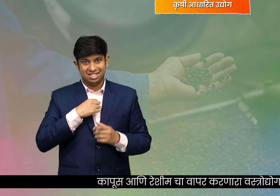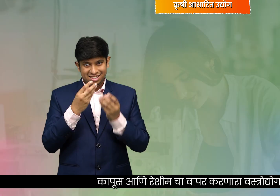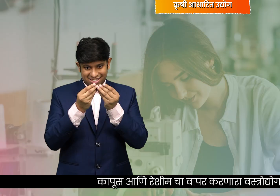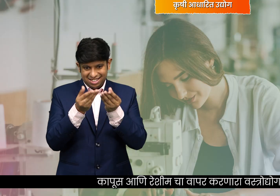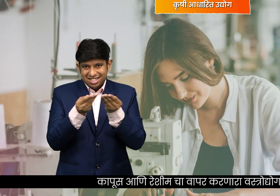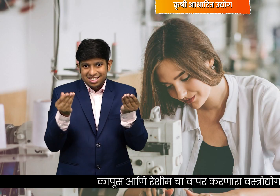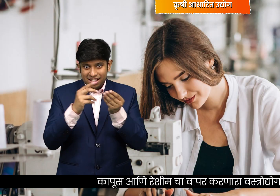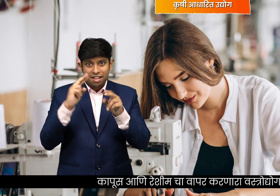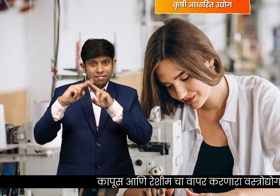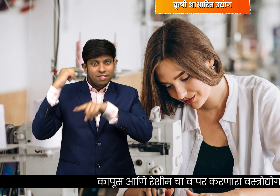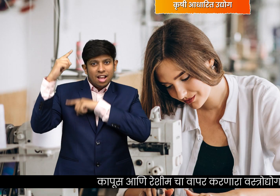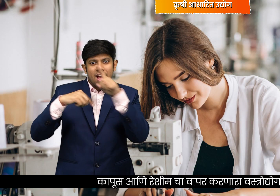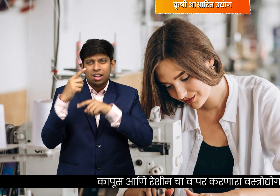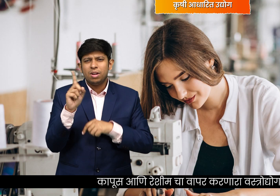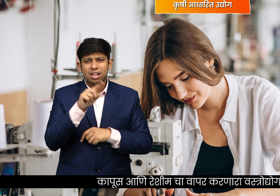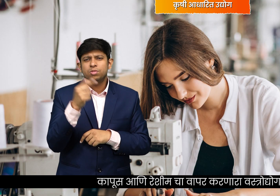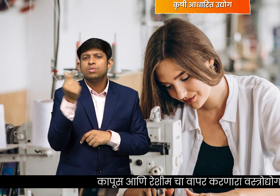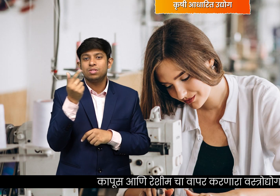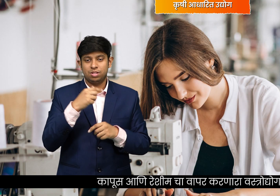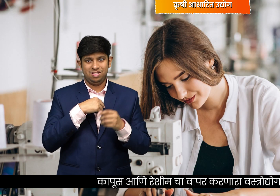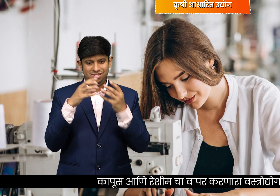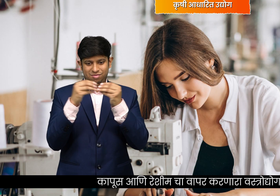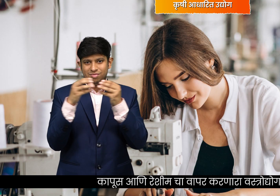कापूस आणि रेशीमचा वापर करणारे वस्त्र उद्योग.